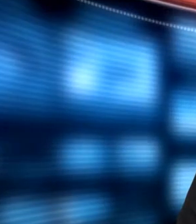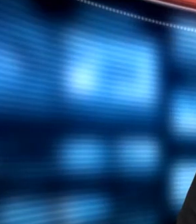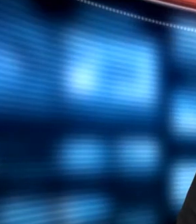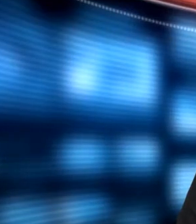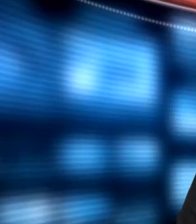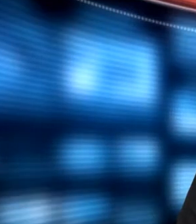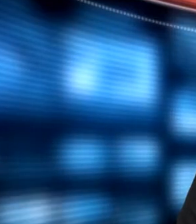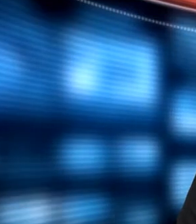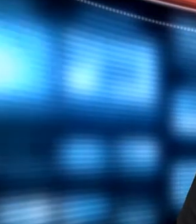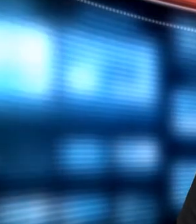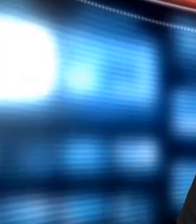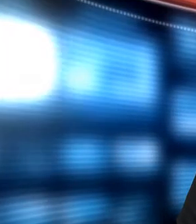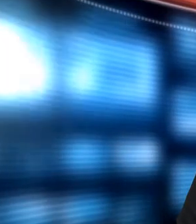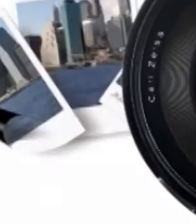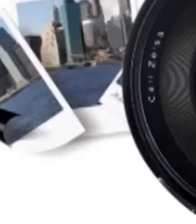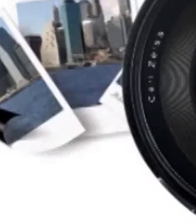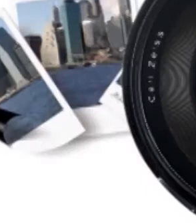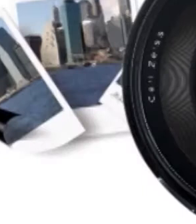Vinicio Scortegagna.